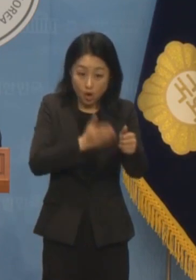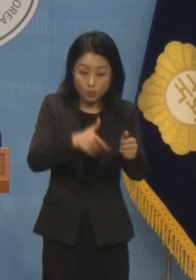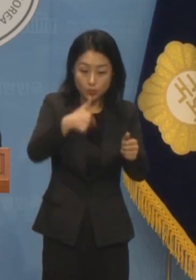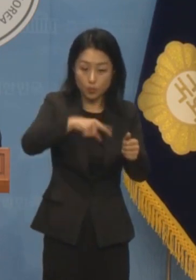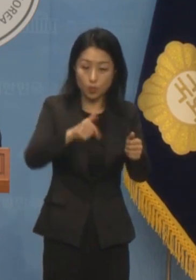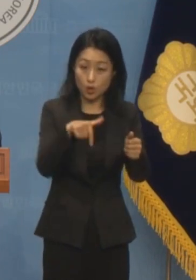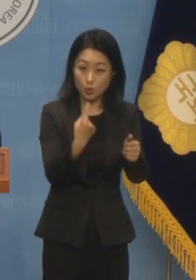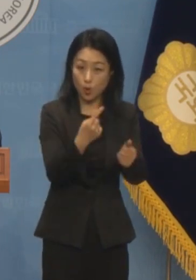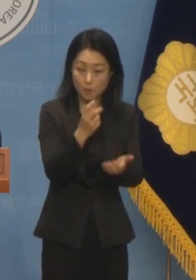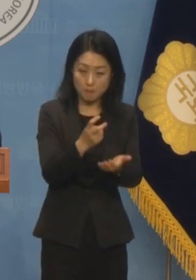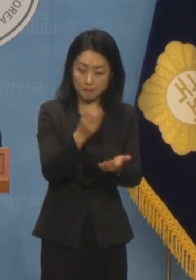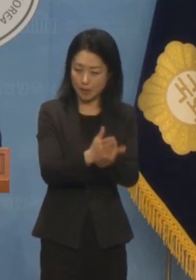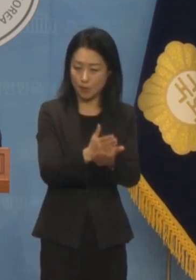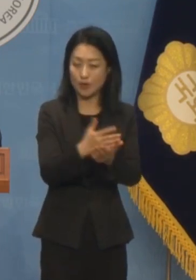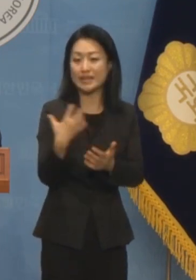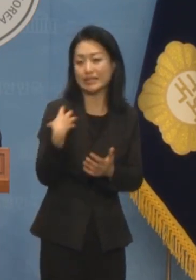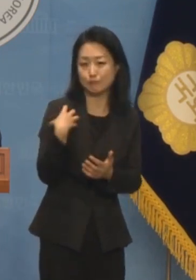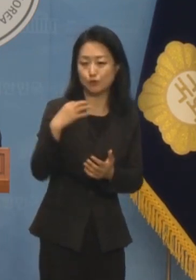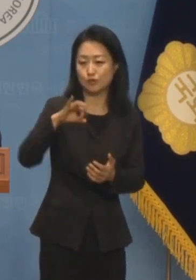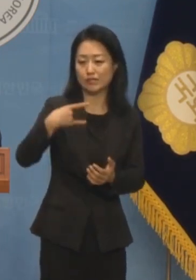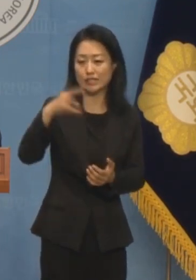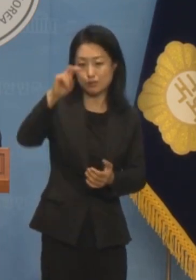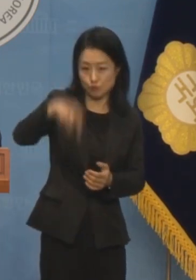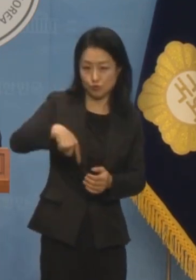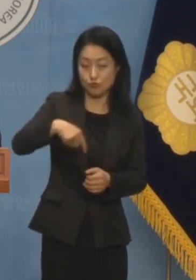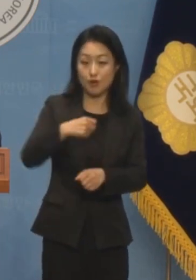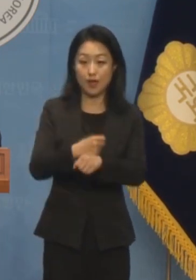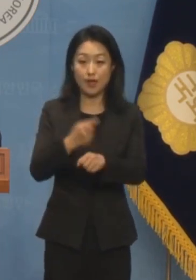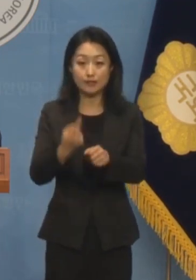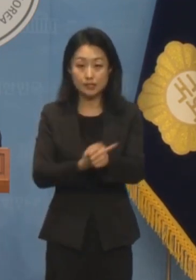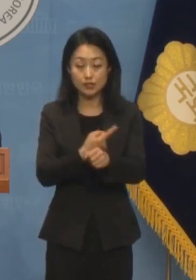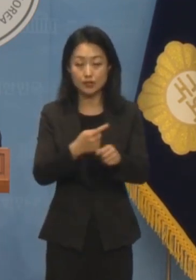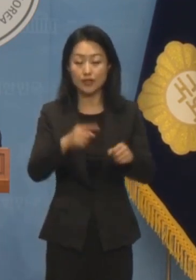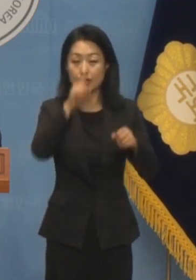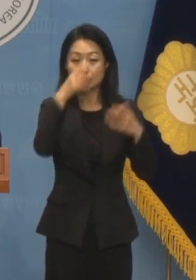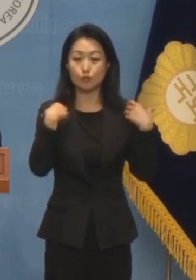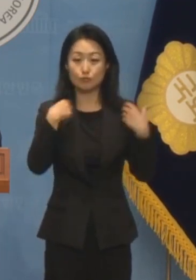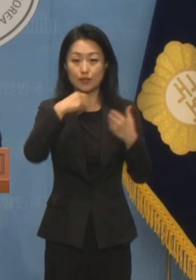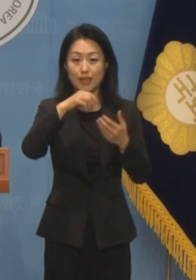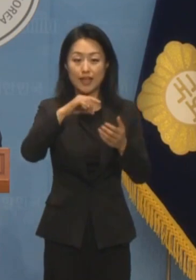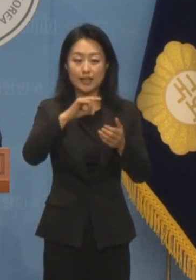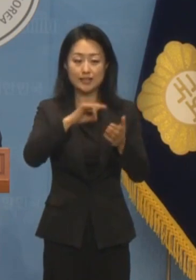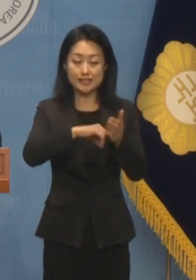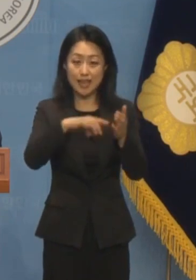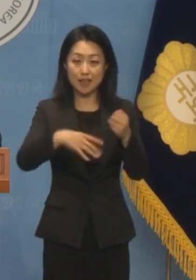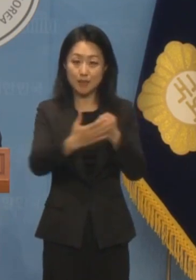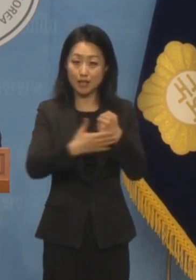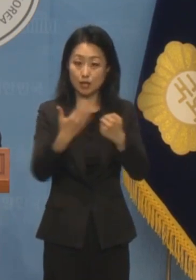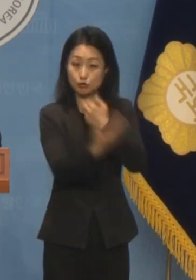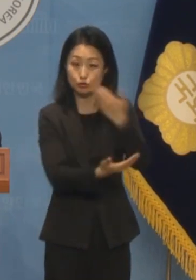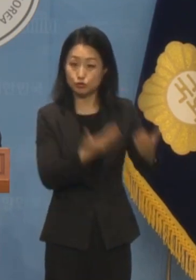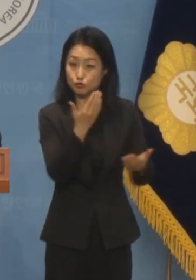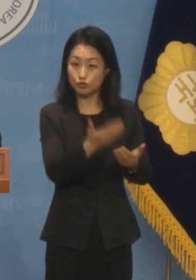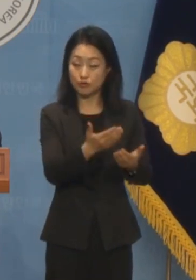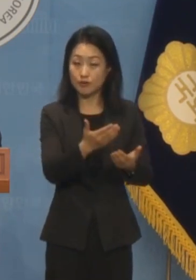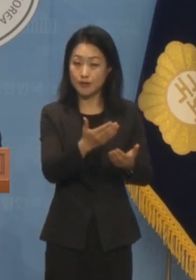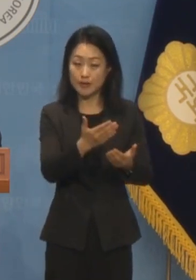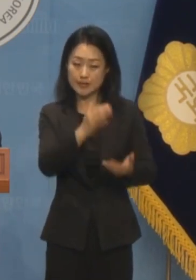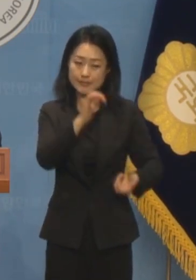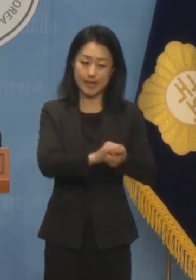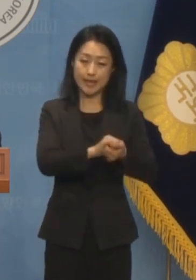바꾸어 정부의 묻지마 부자 감세에 제동을 걸고 조세